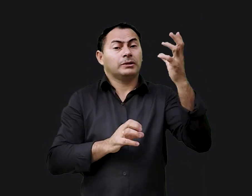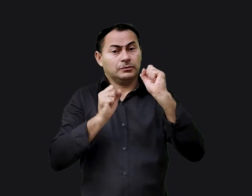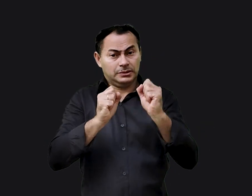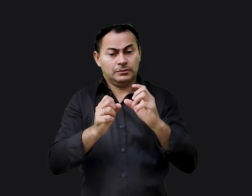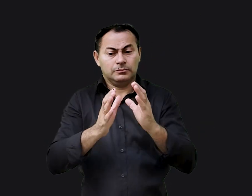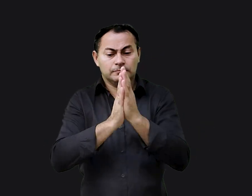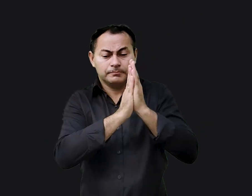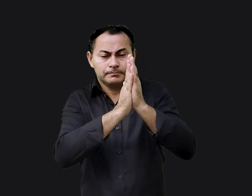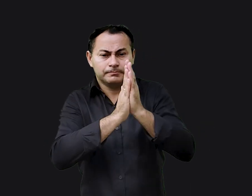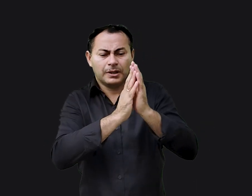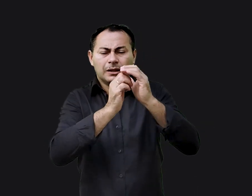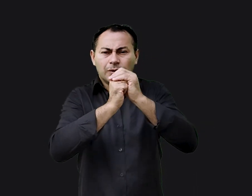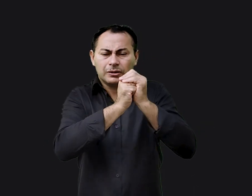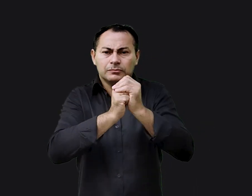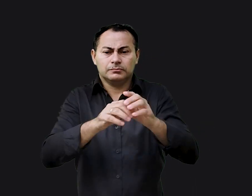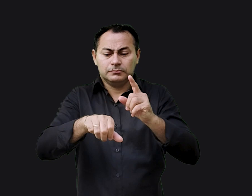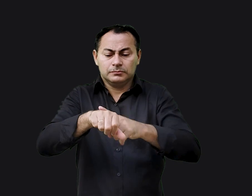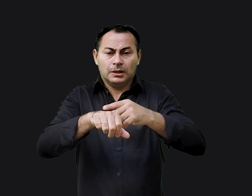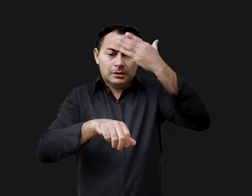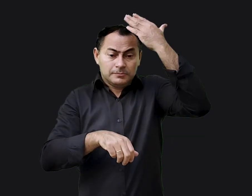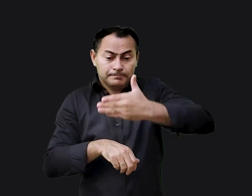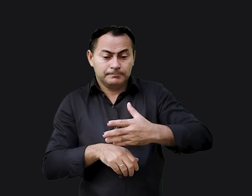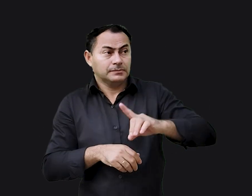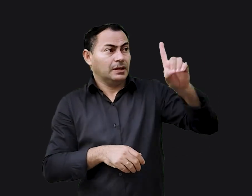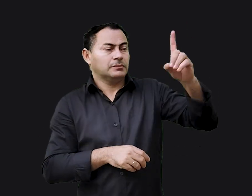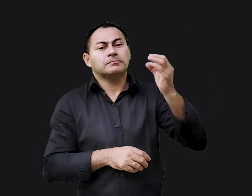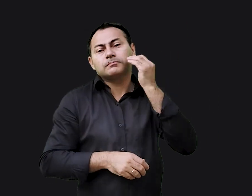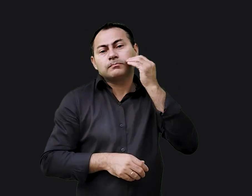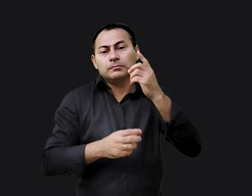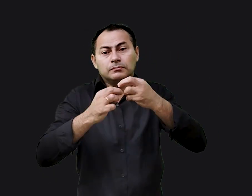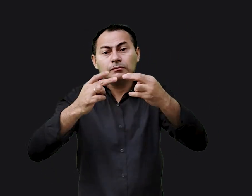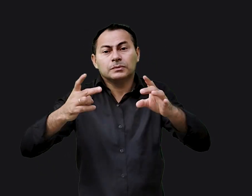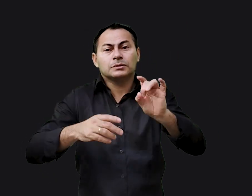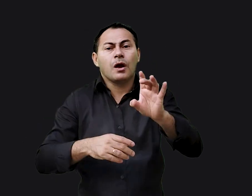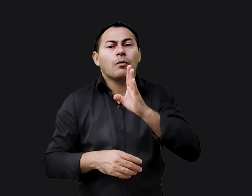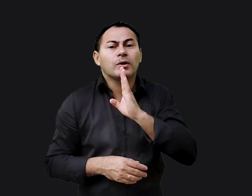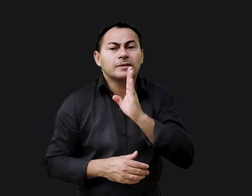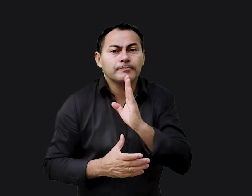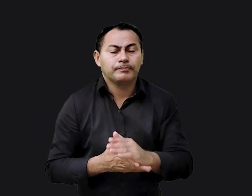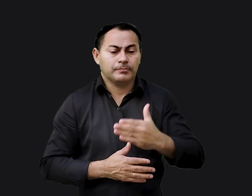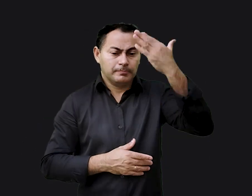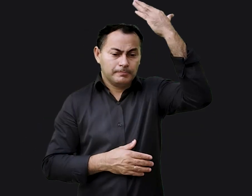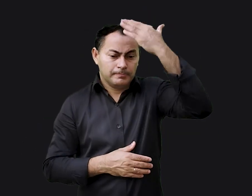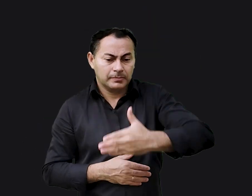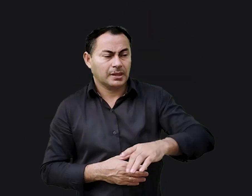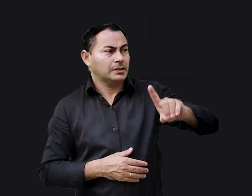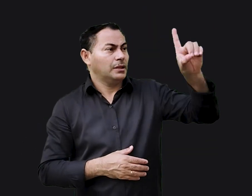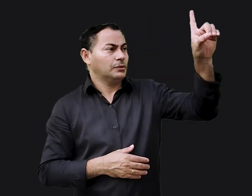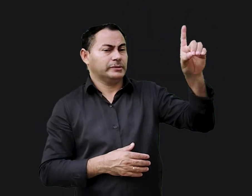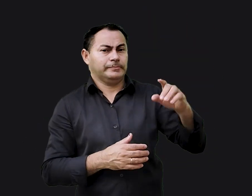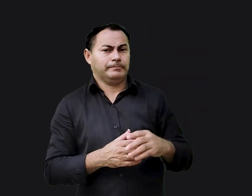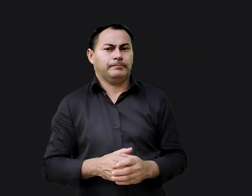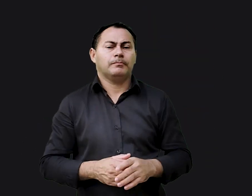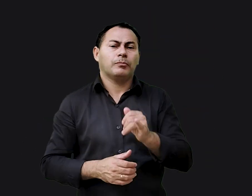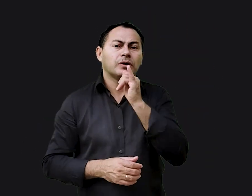segundo ele quando entramos na presença de Deus experimentamos algumas coisas que só conhecemos na presença de Deus